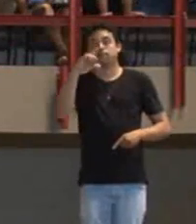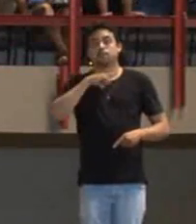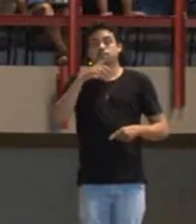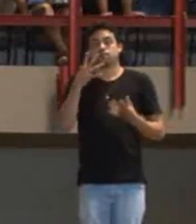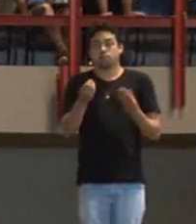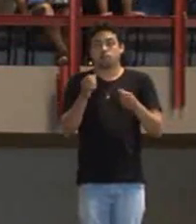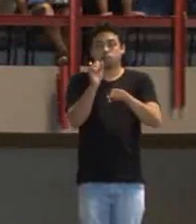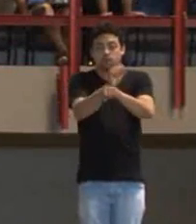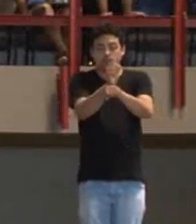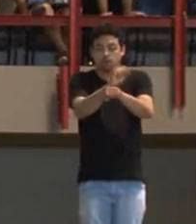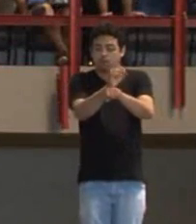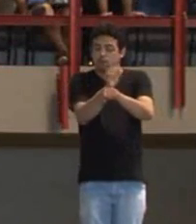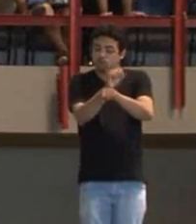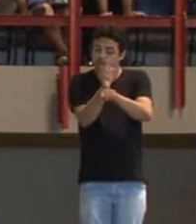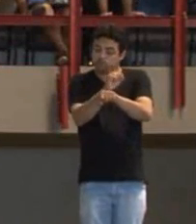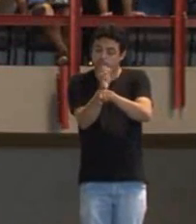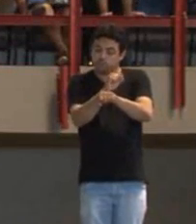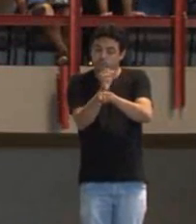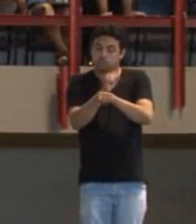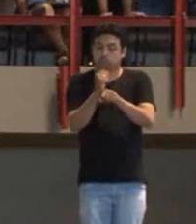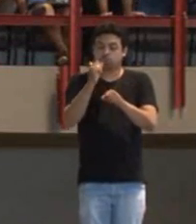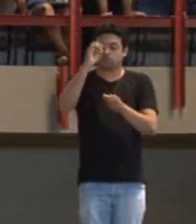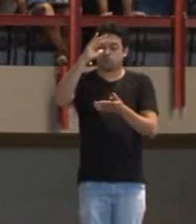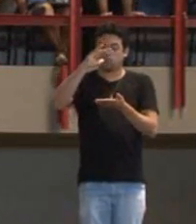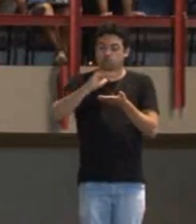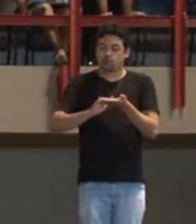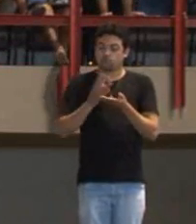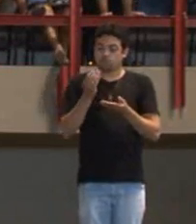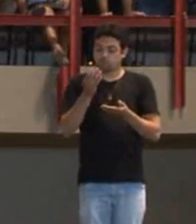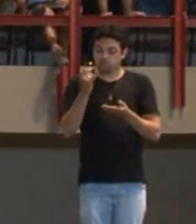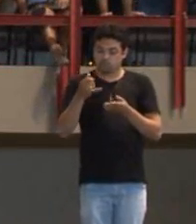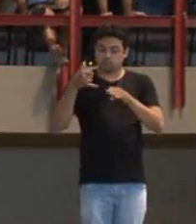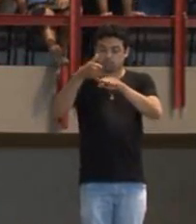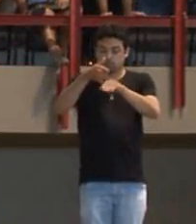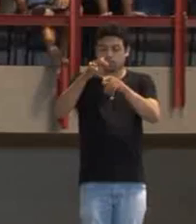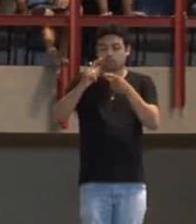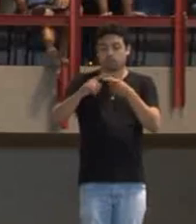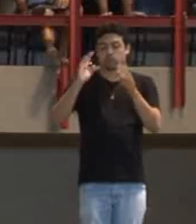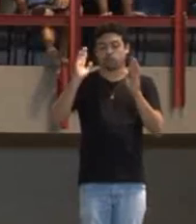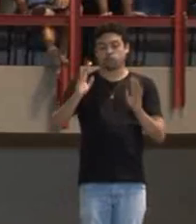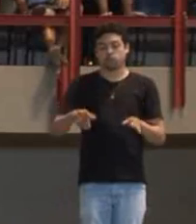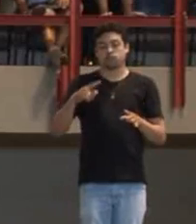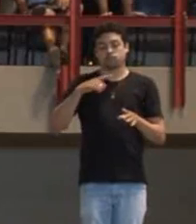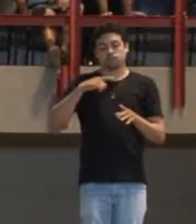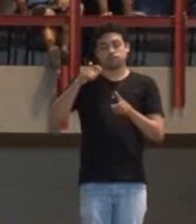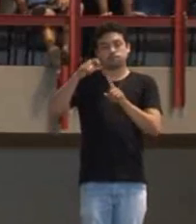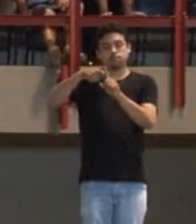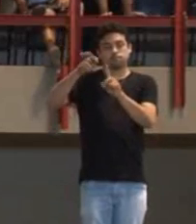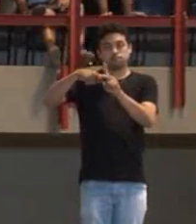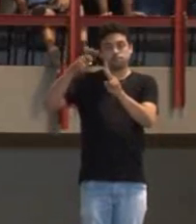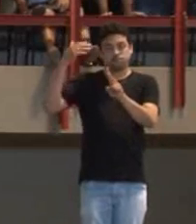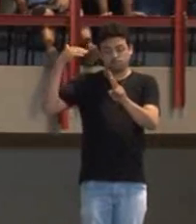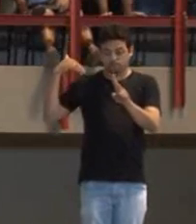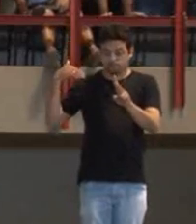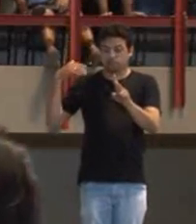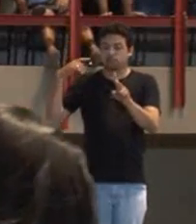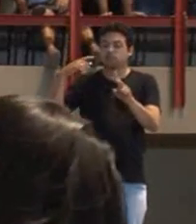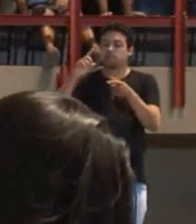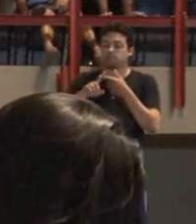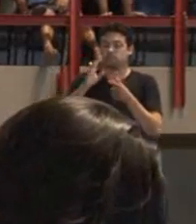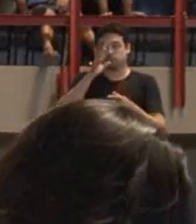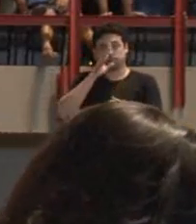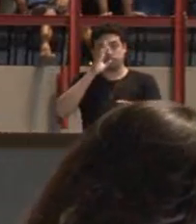frota automotiva que consome bastante gasolina. Inclusive, nos últimos meses, né, vocês que